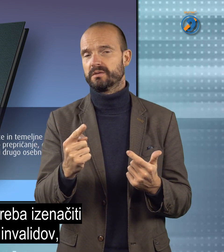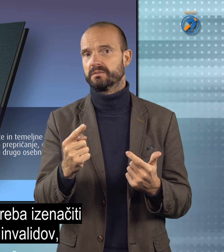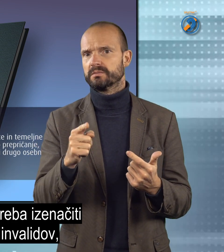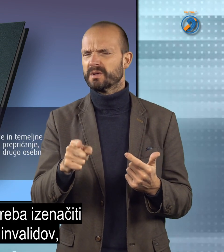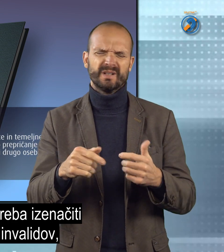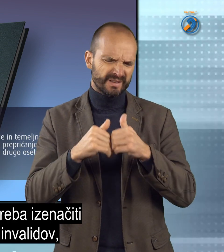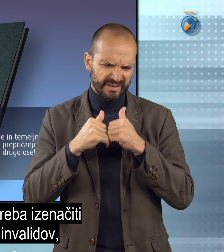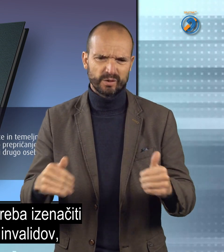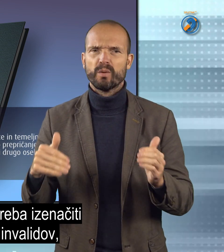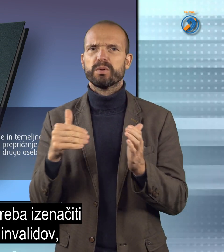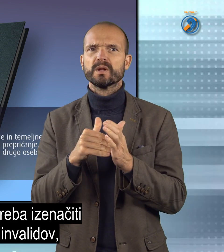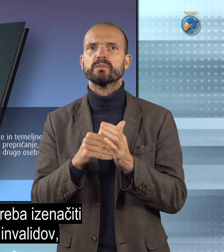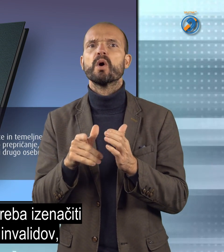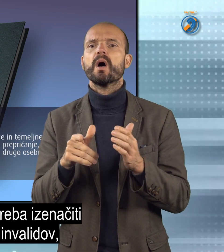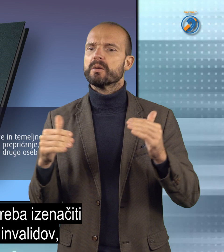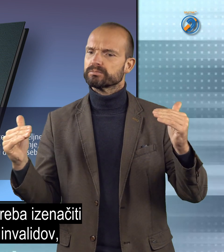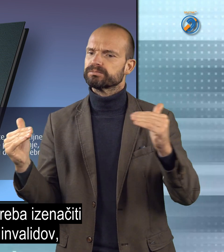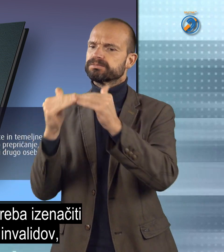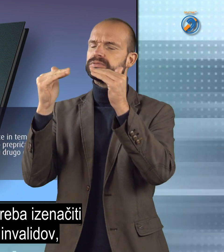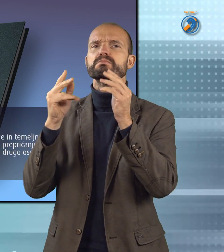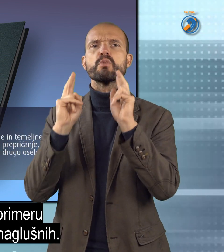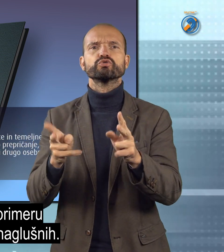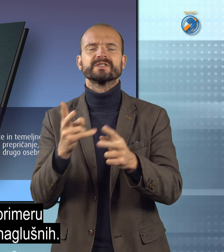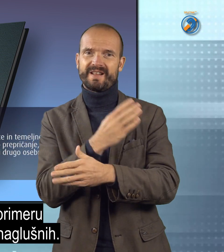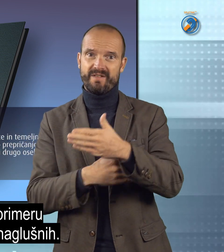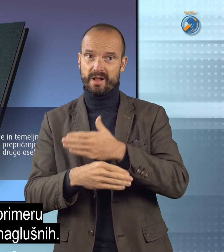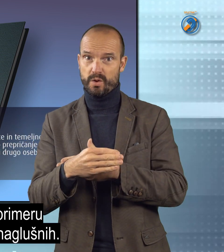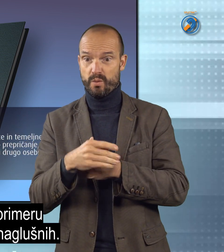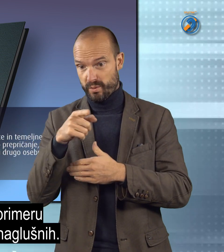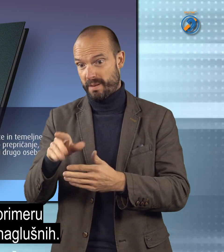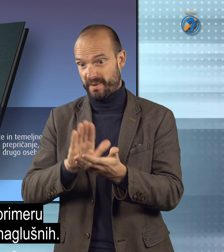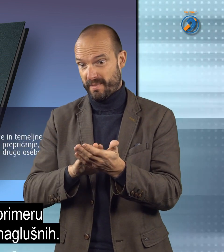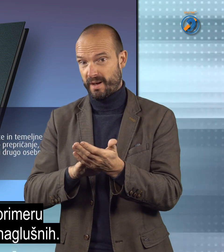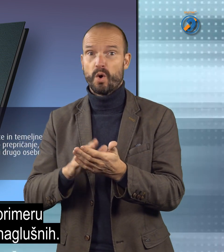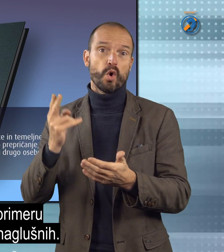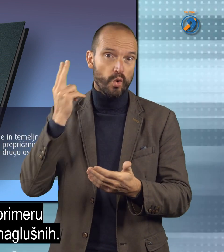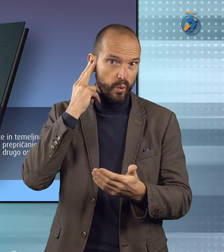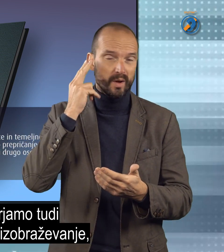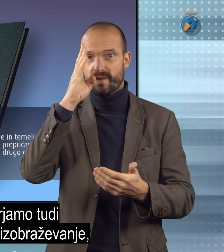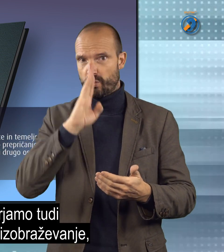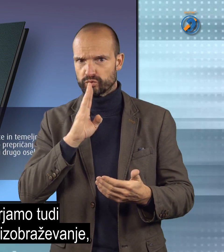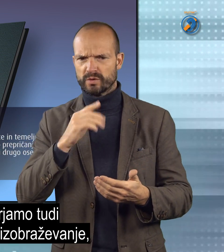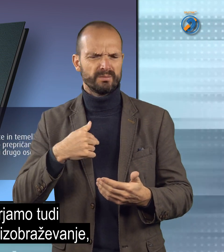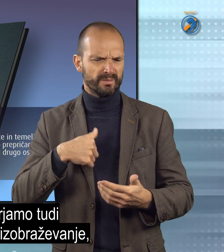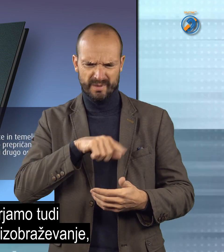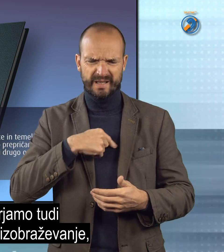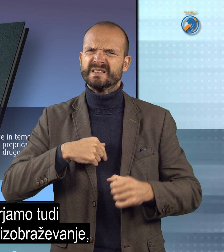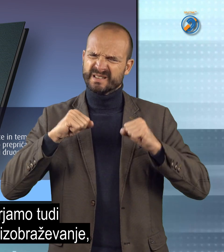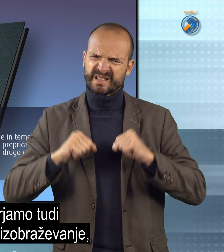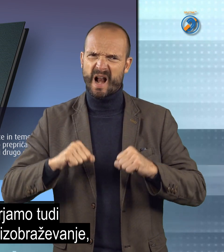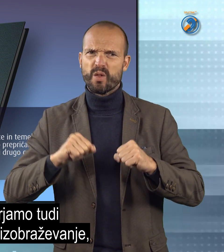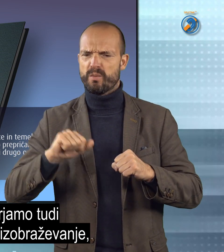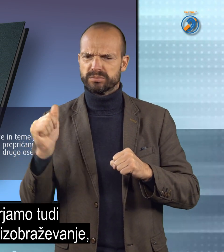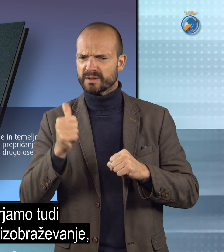je potrebno izenačiti možnosti invalidov, v tem primeru gluhih in naglušnih. Mi neprestano opozarjamo